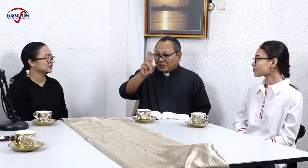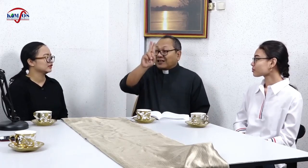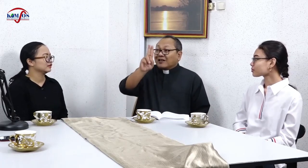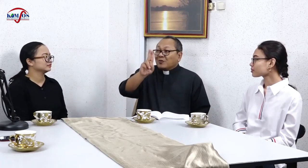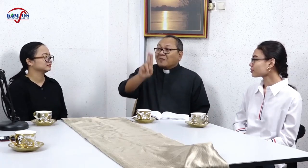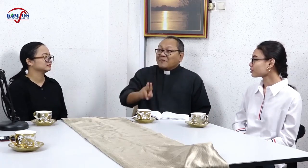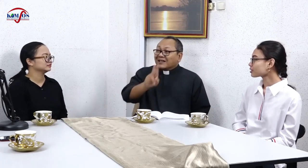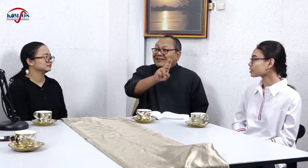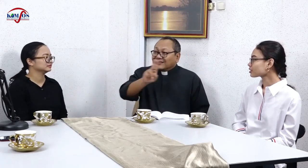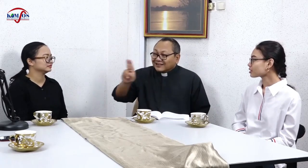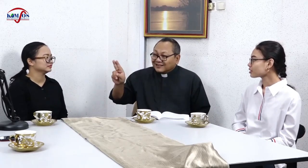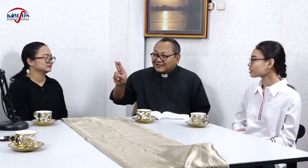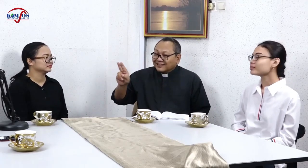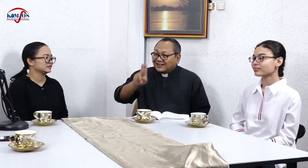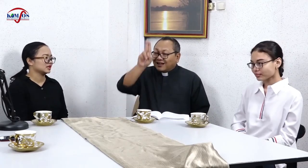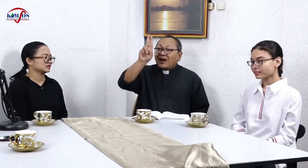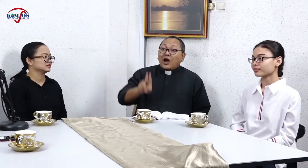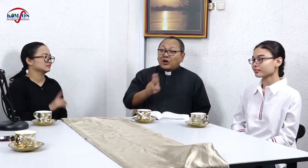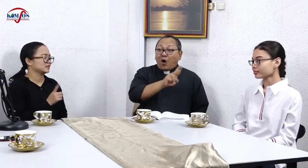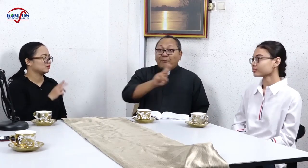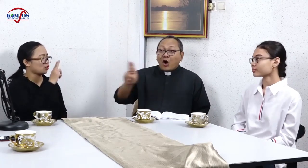karena Romo memberkati